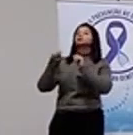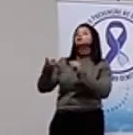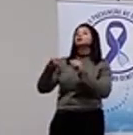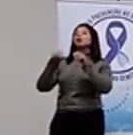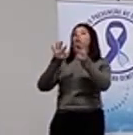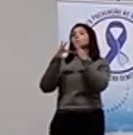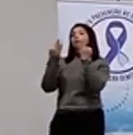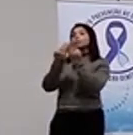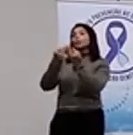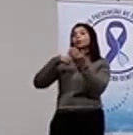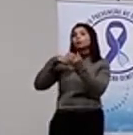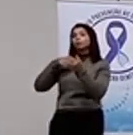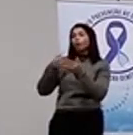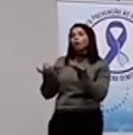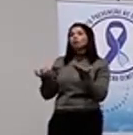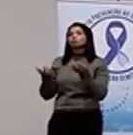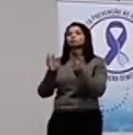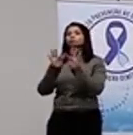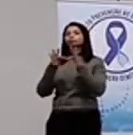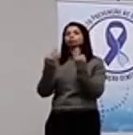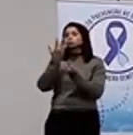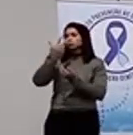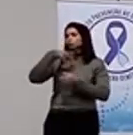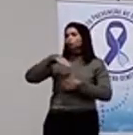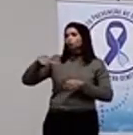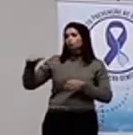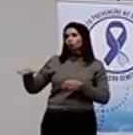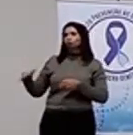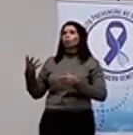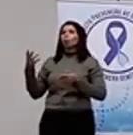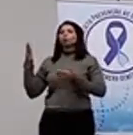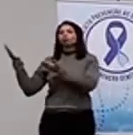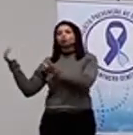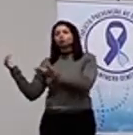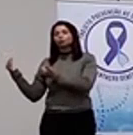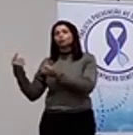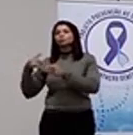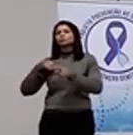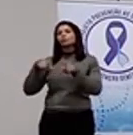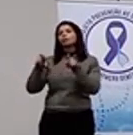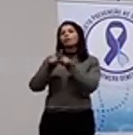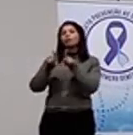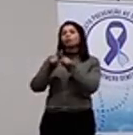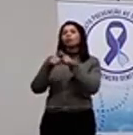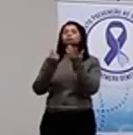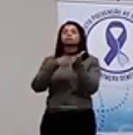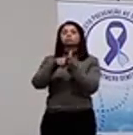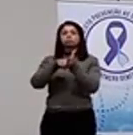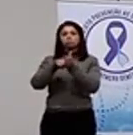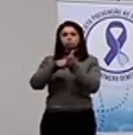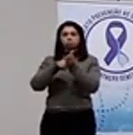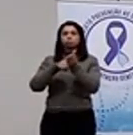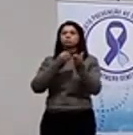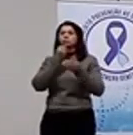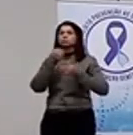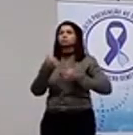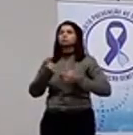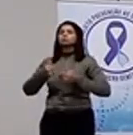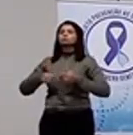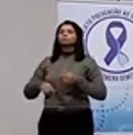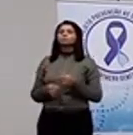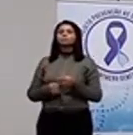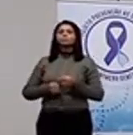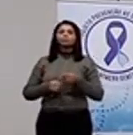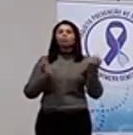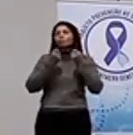jovens, valeria a pena você realmente procurar uma avaliação, porque pode ser o caso de uma síndrome hereditária de tumores. Eu acho engraçado